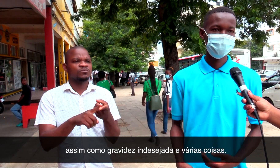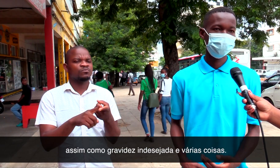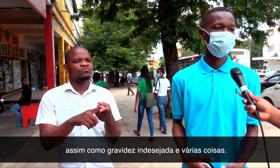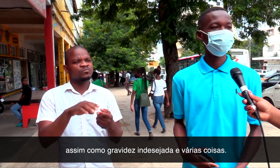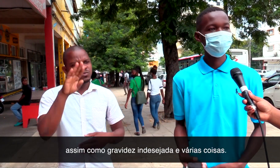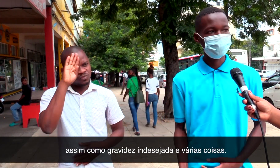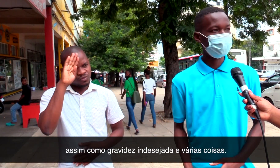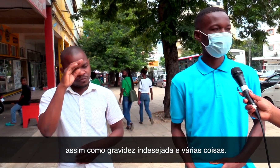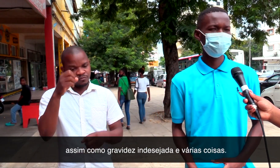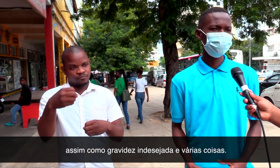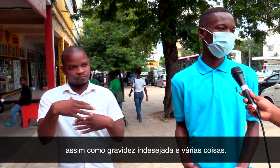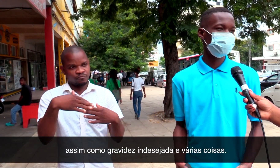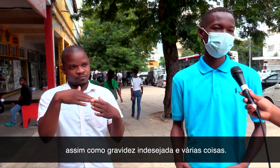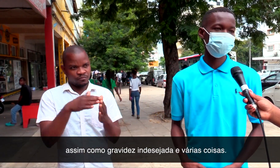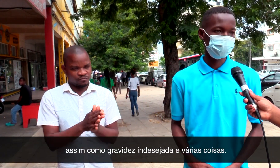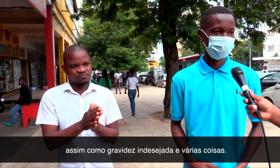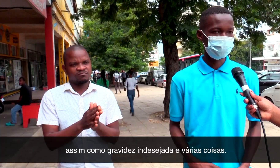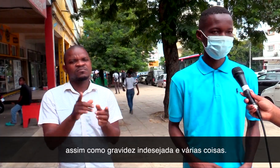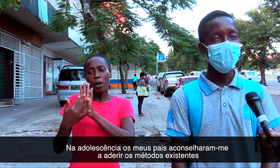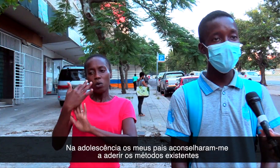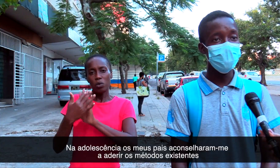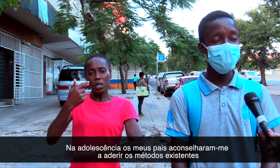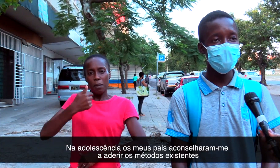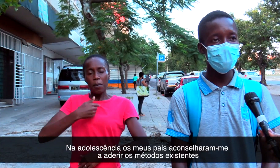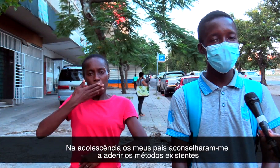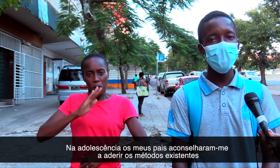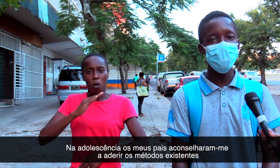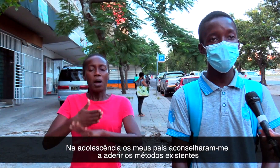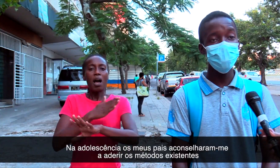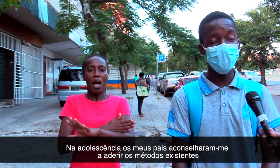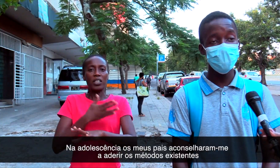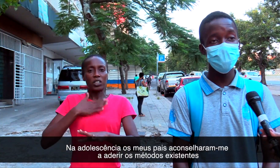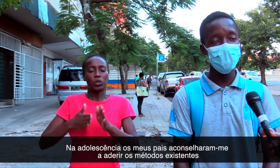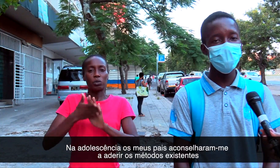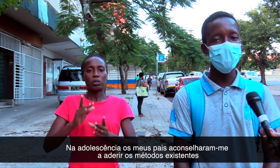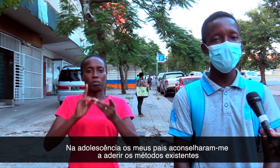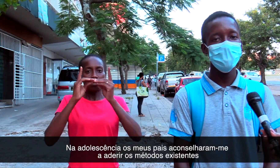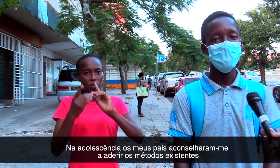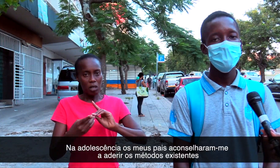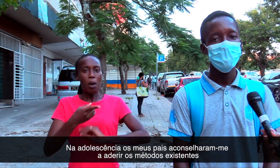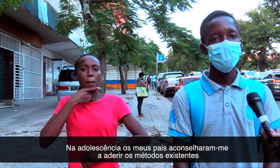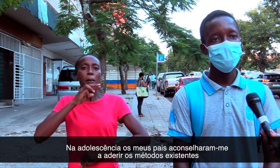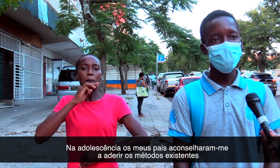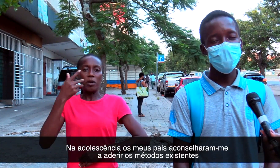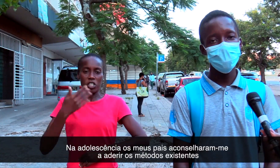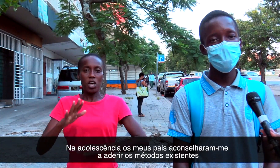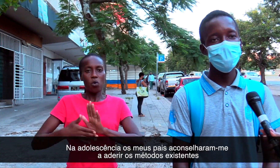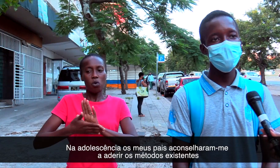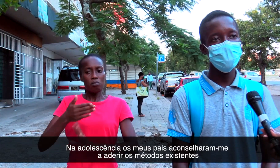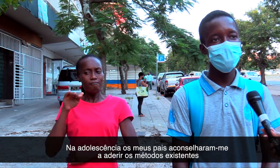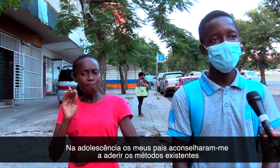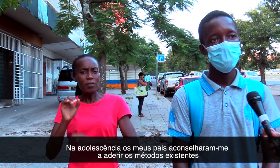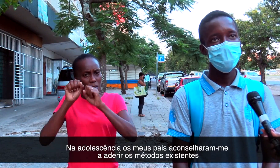gravidez indesejada e várias coisas. Na fase adolescente, os meus pais aconselharam-me a usar os